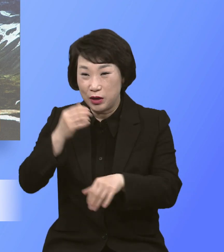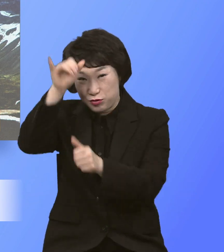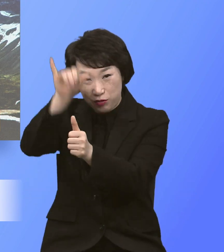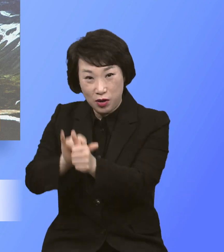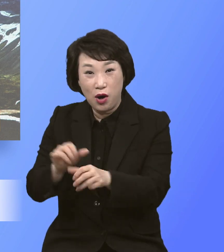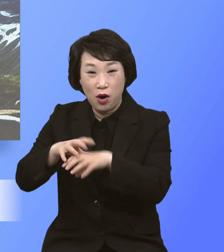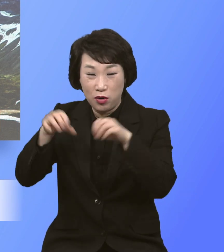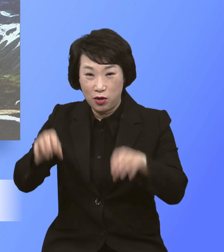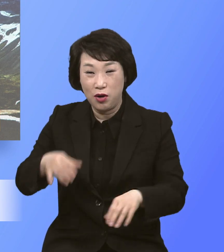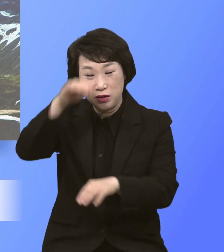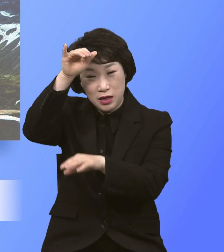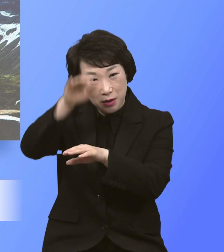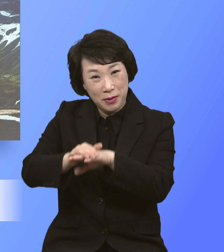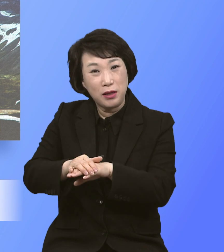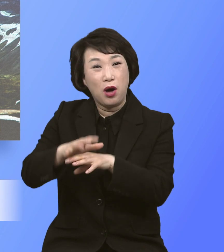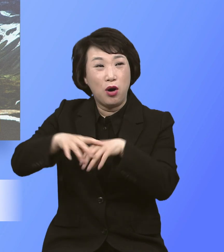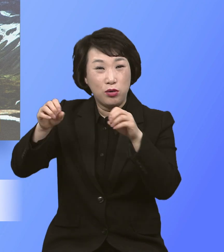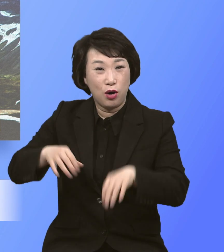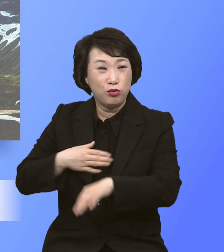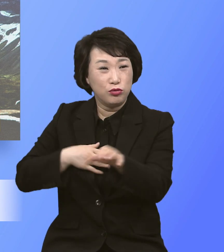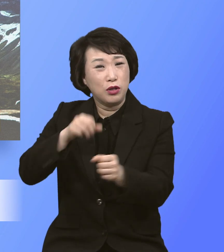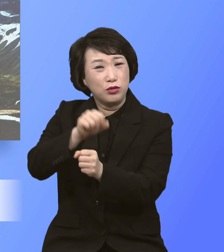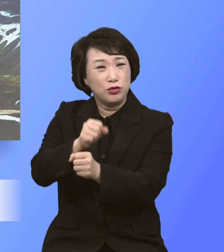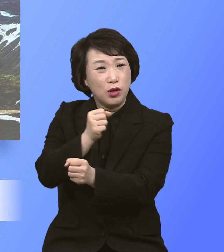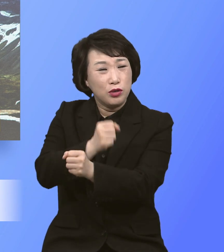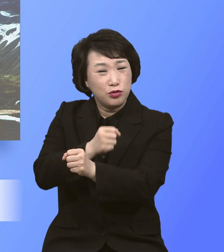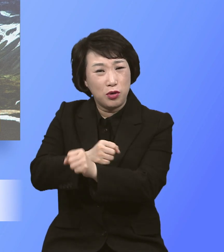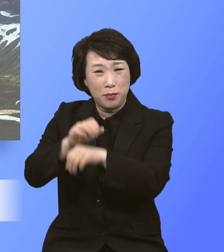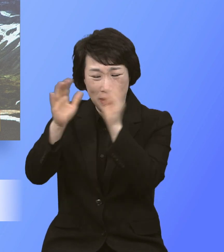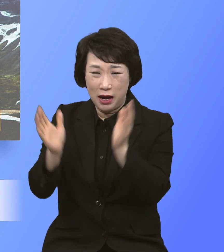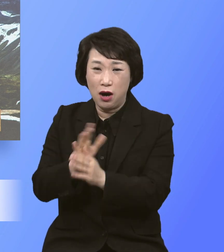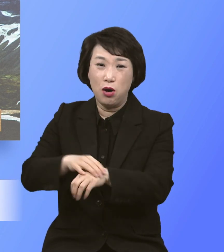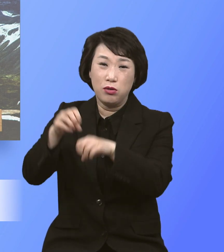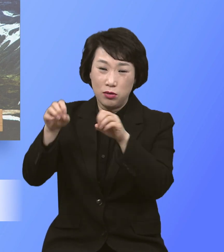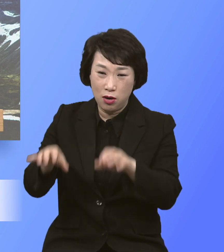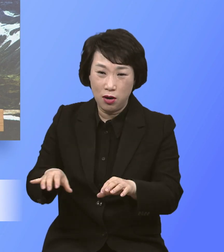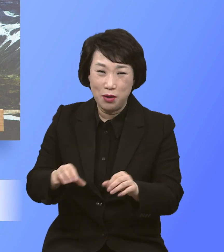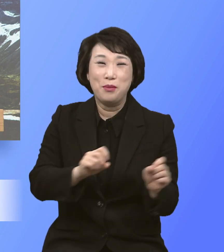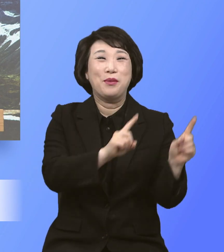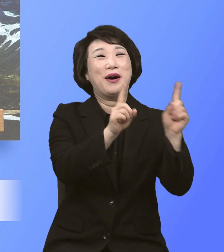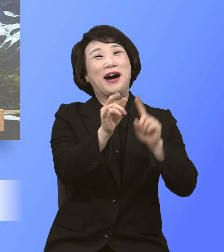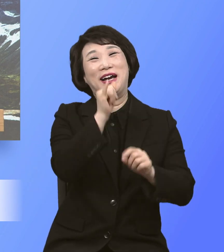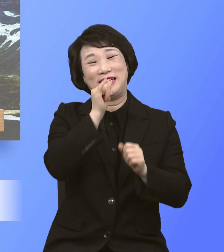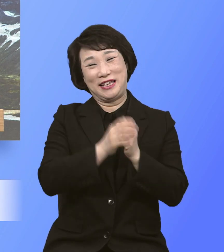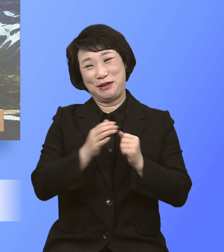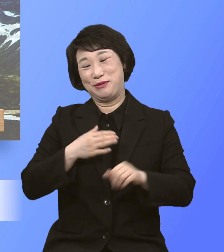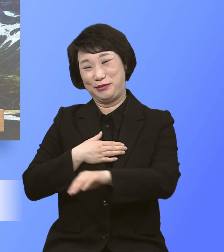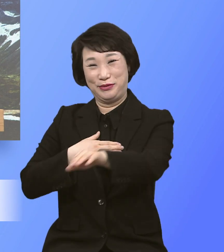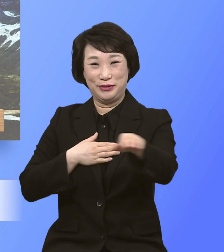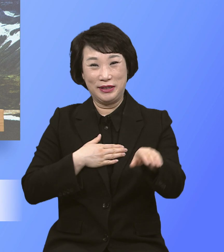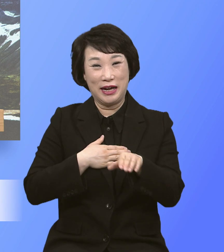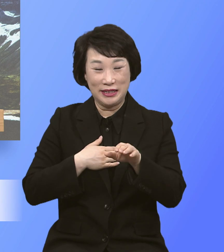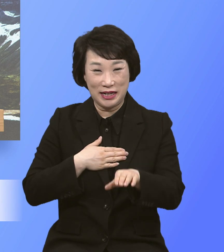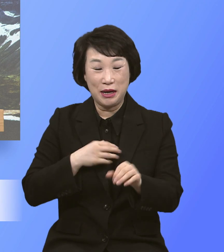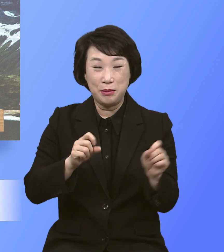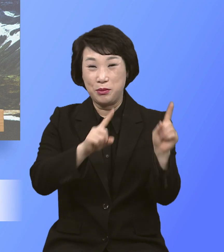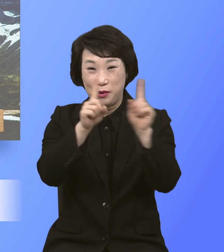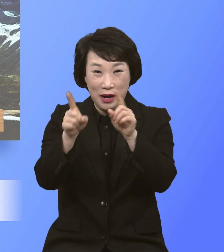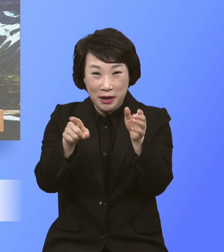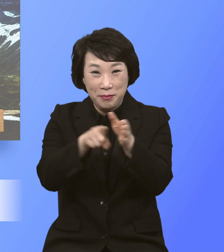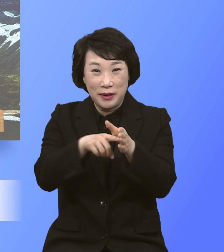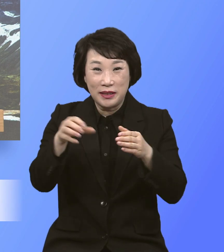예배도 없것이요, 우리의 수고도 없것이니, 부활이 있기 때문에 여러분들은 부활의